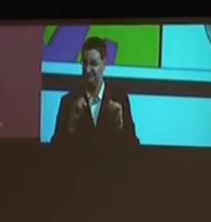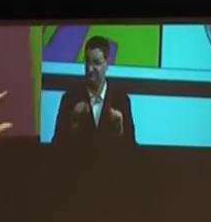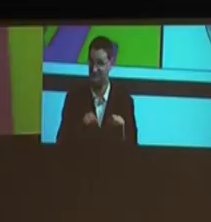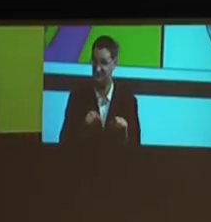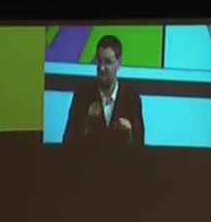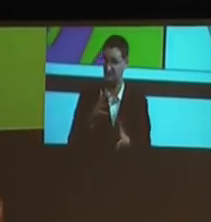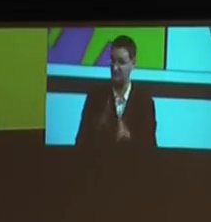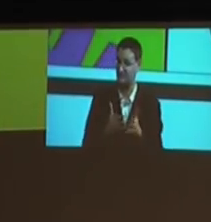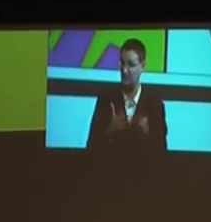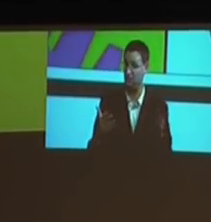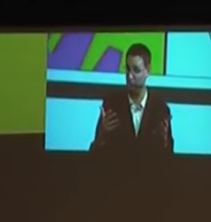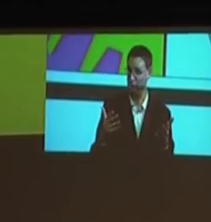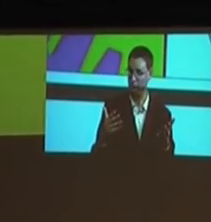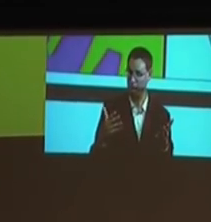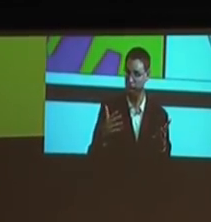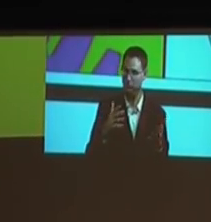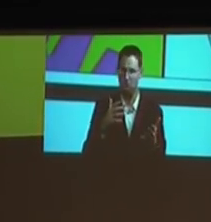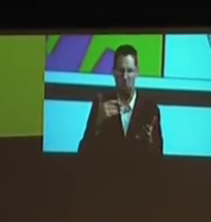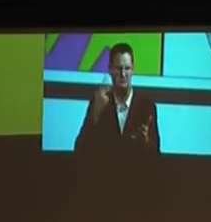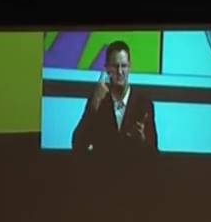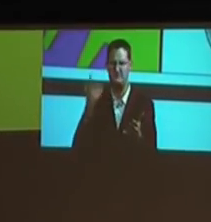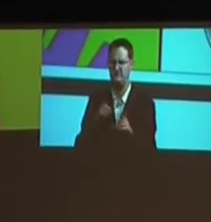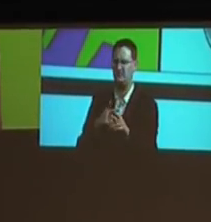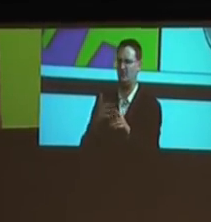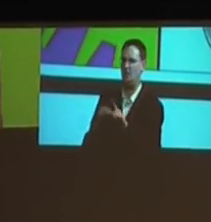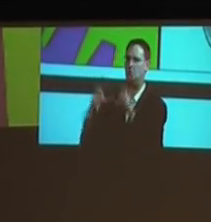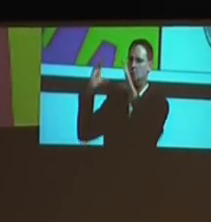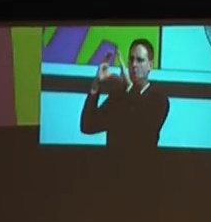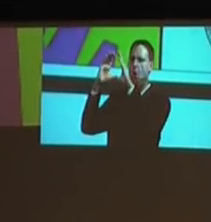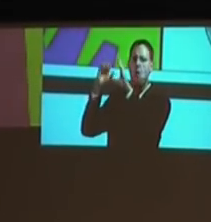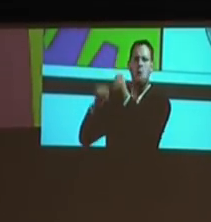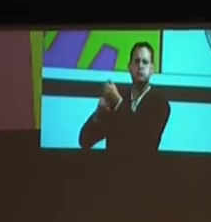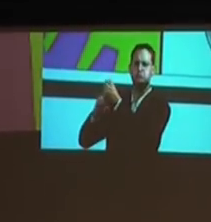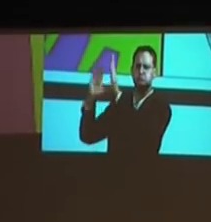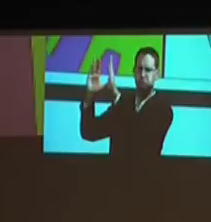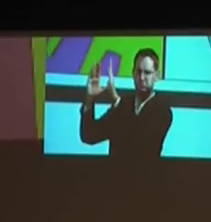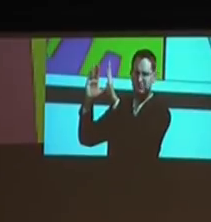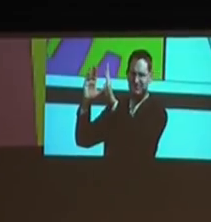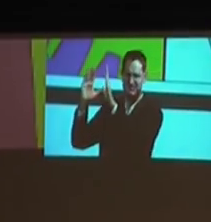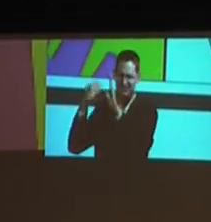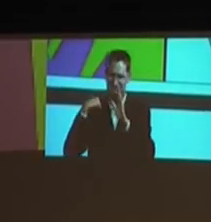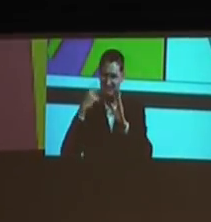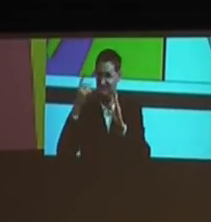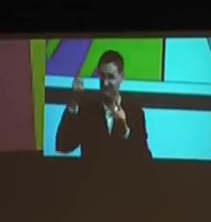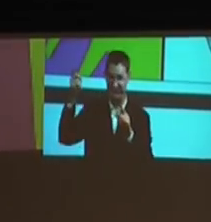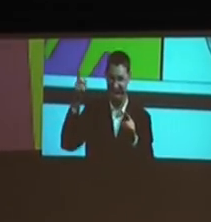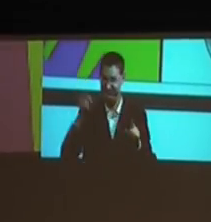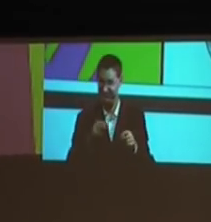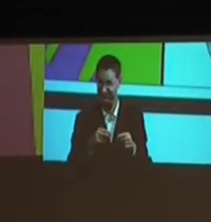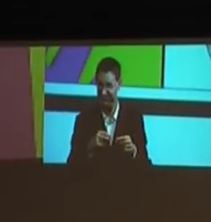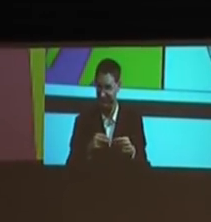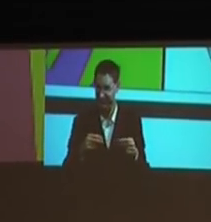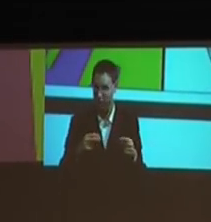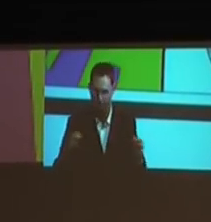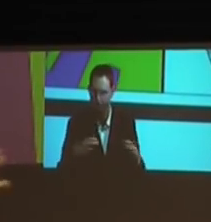gegeben sein, dass ich von Seiten der Fernsehanstalten die Möglichkeit habe, das zu machen, dass